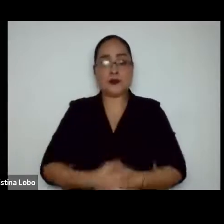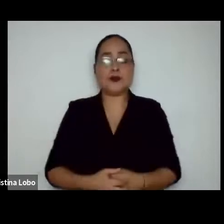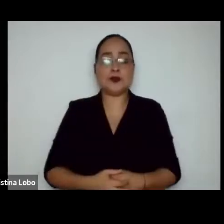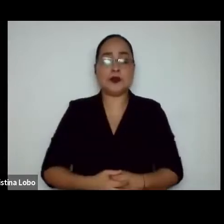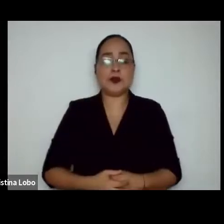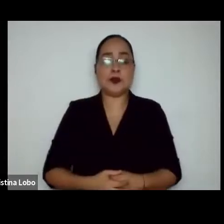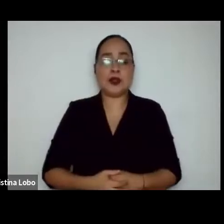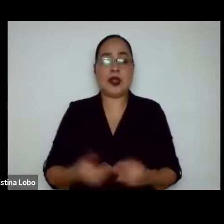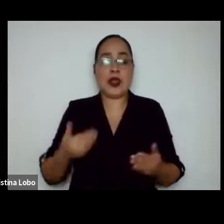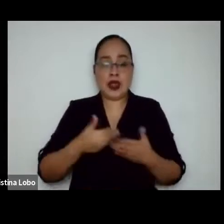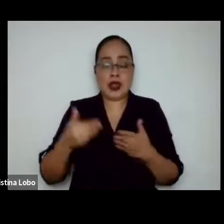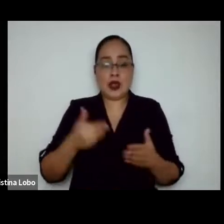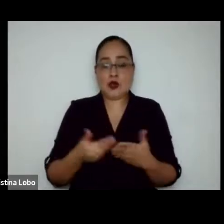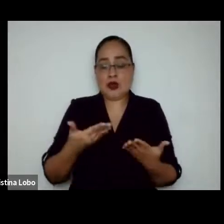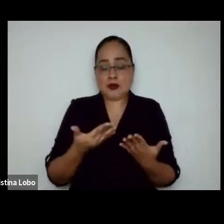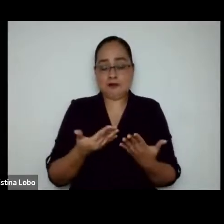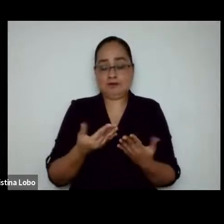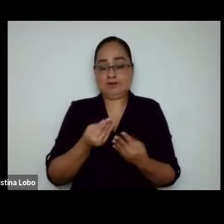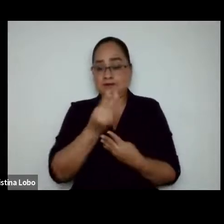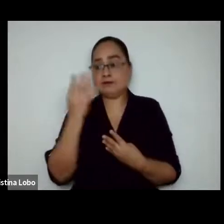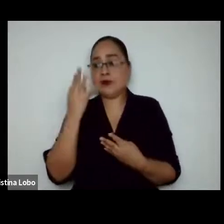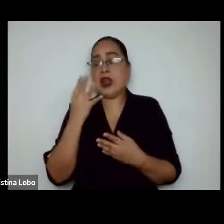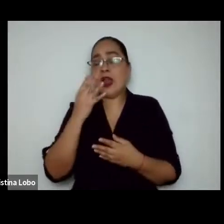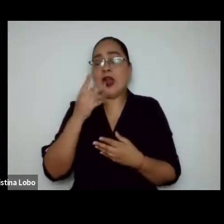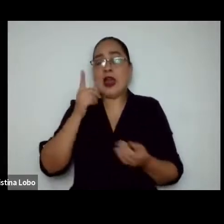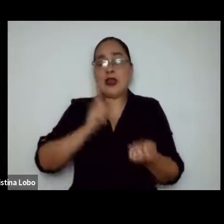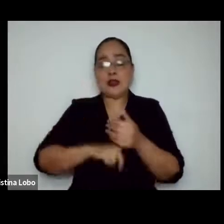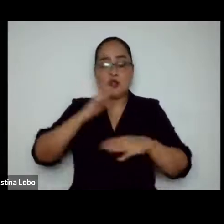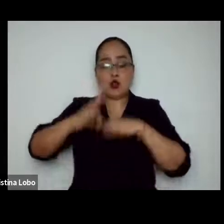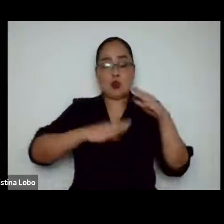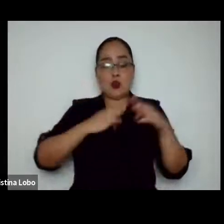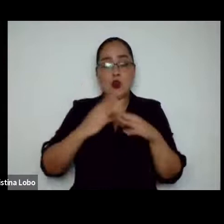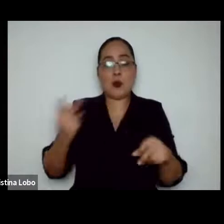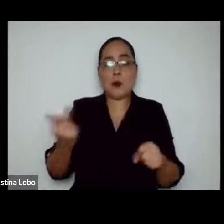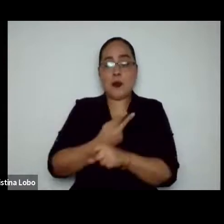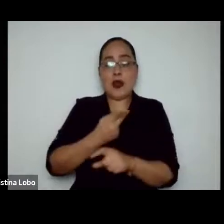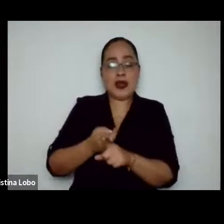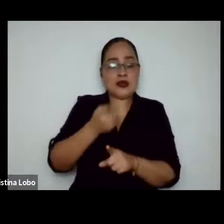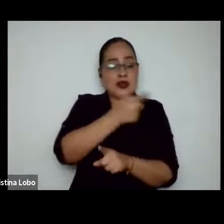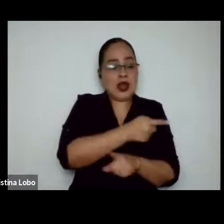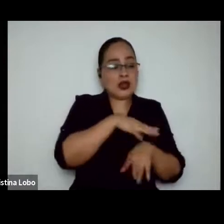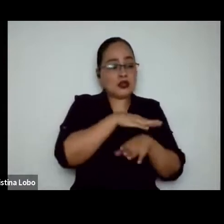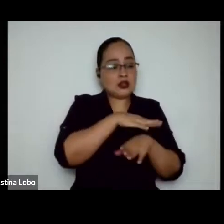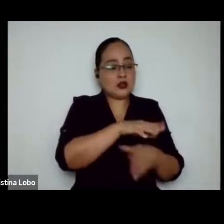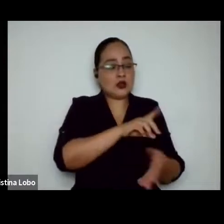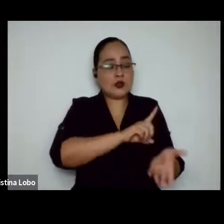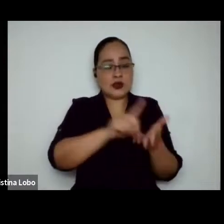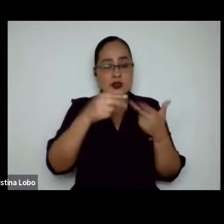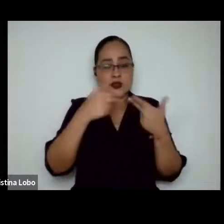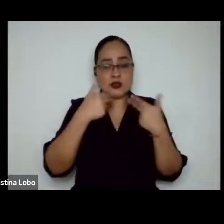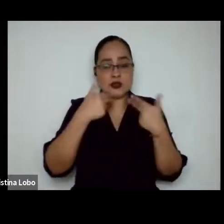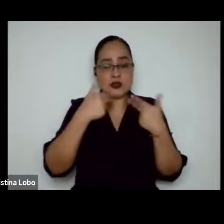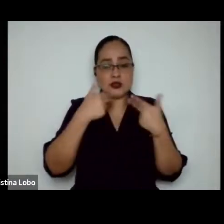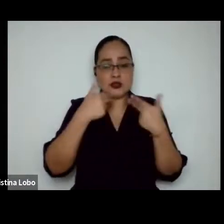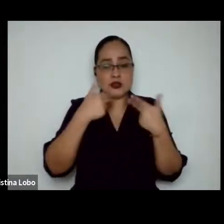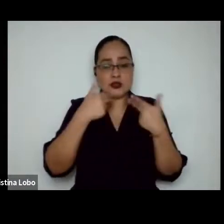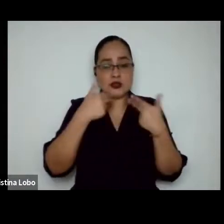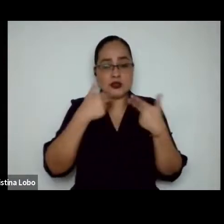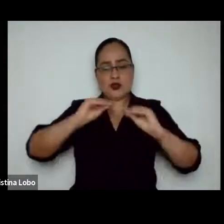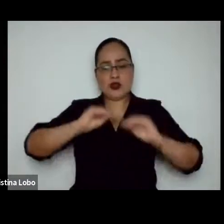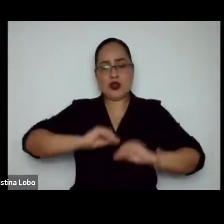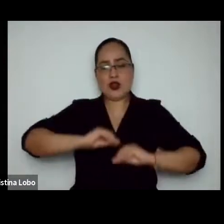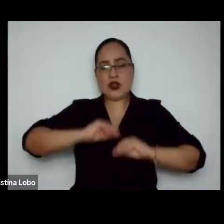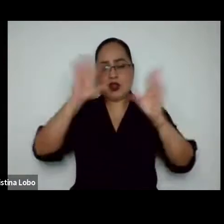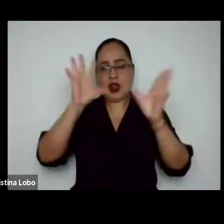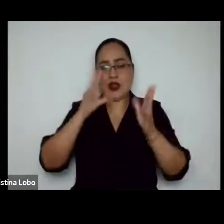yo, tenemos los principales antecedentes a nivel global, muy someramente, muy, muy esquemáticamente, de en qué momento, en